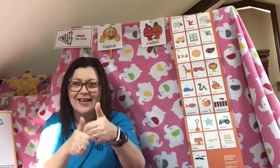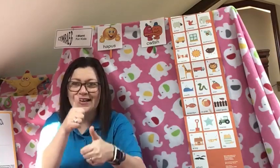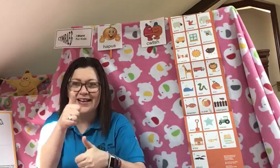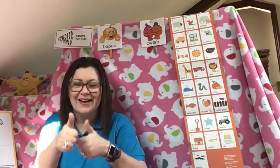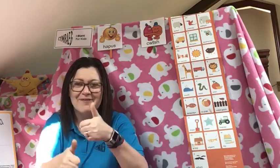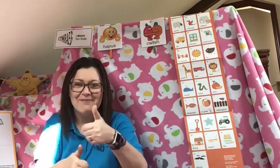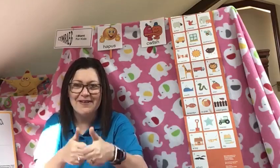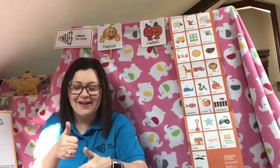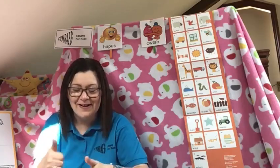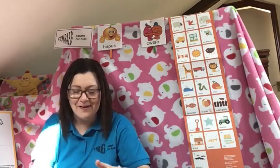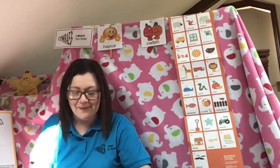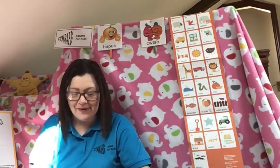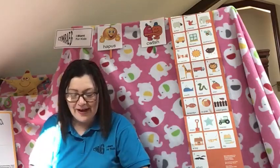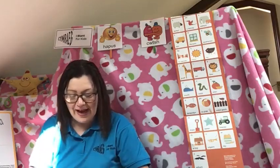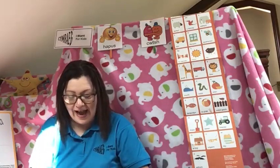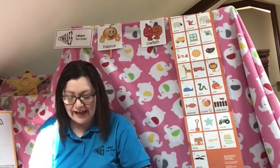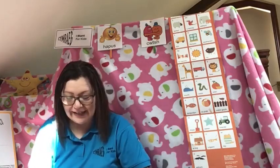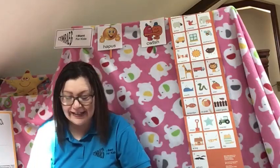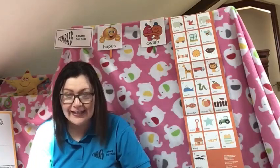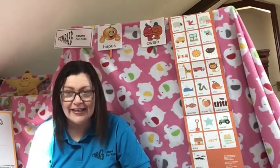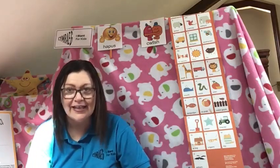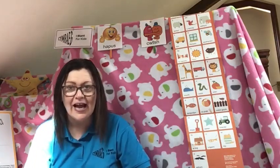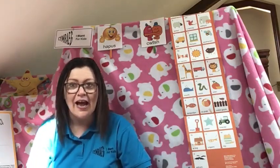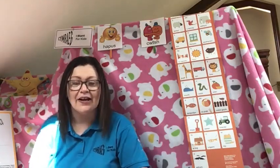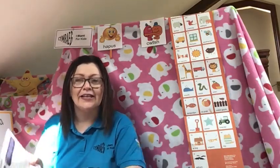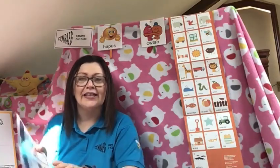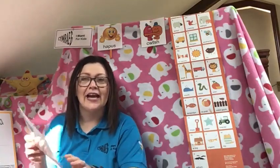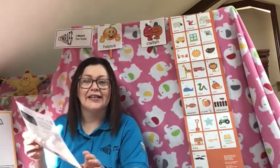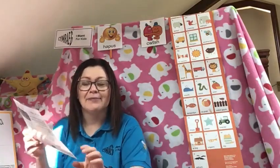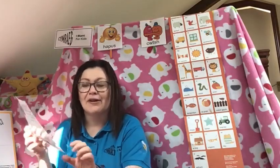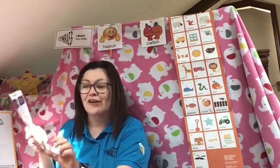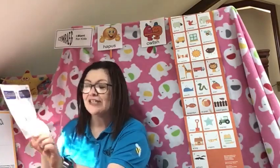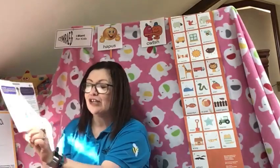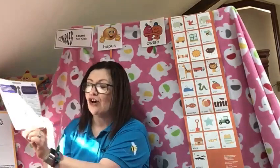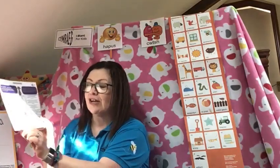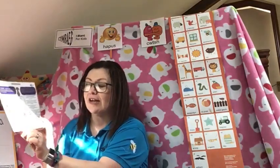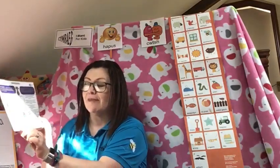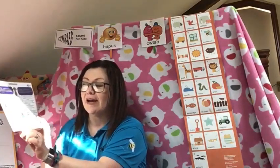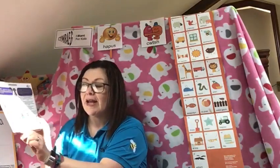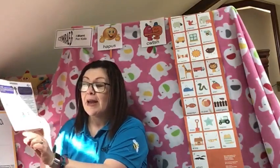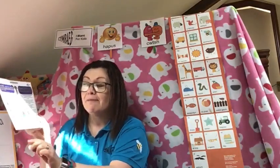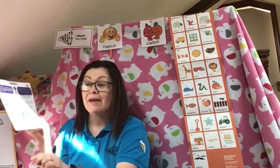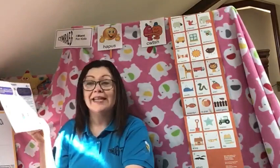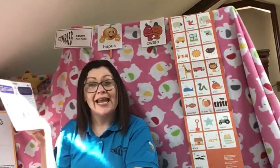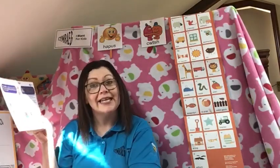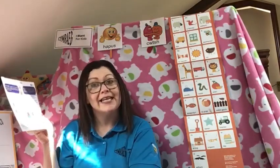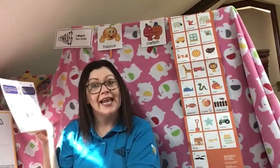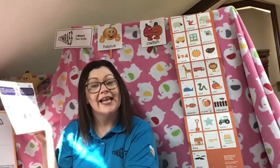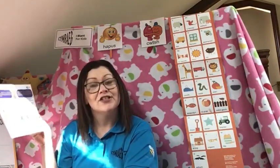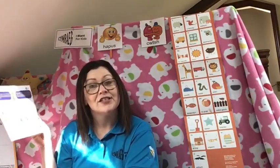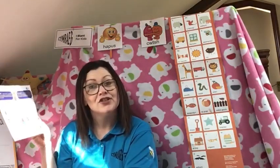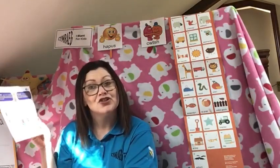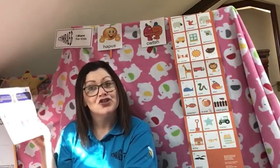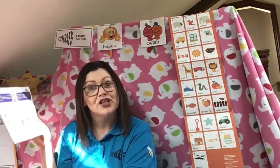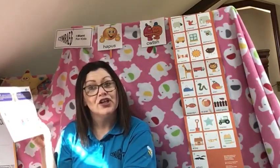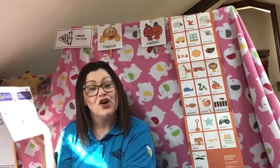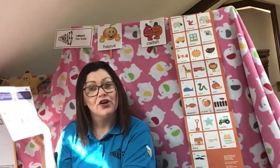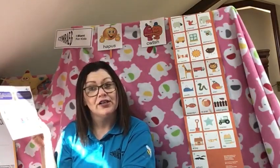Da iawn pawb. Ac un arall i ganu. Mae reit yn y cornel yma, mae gen i het 3